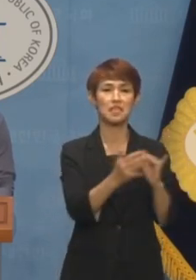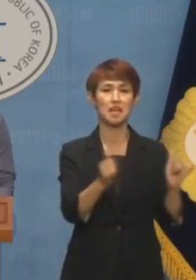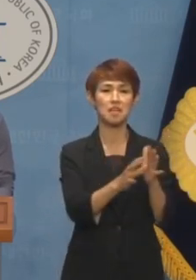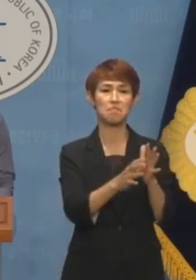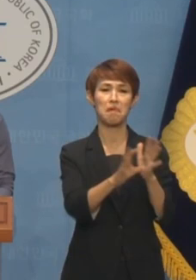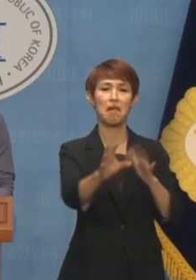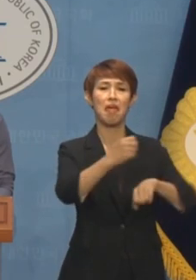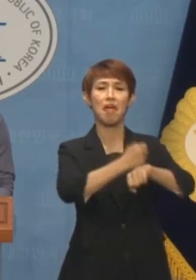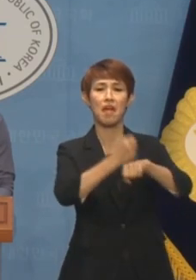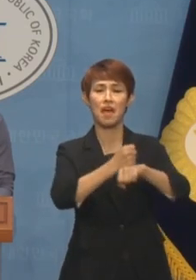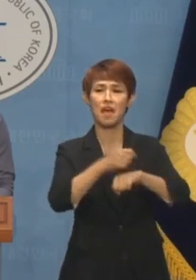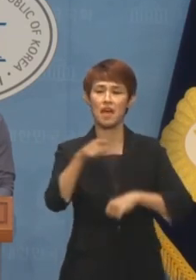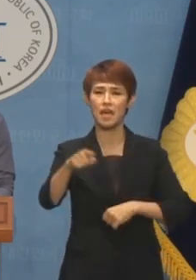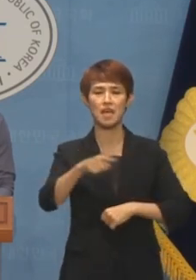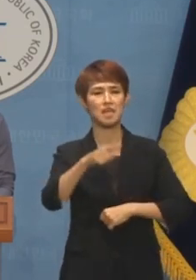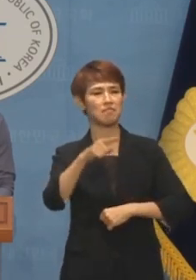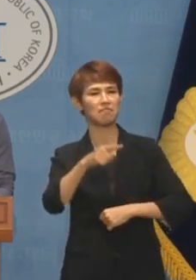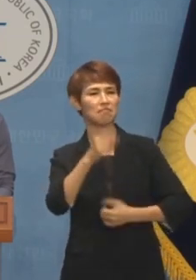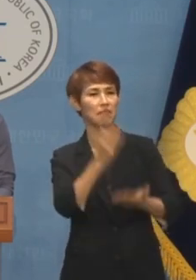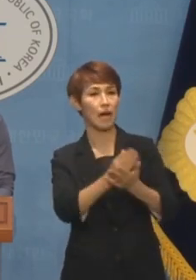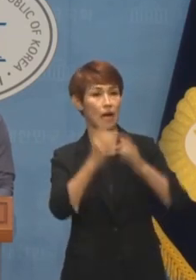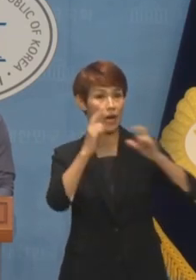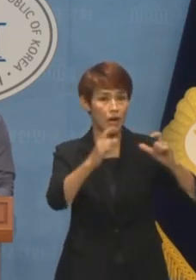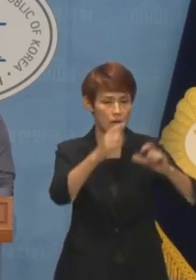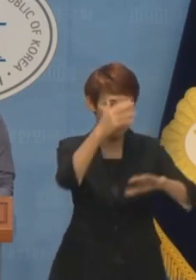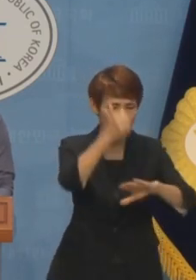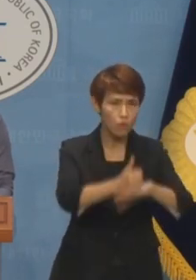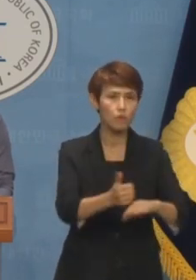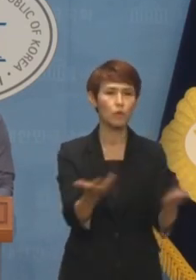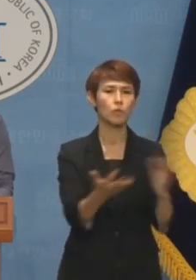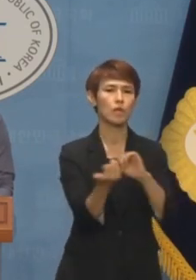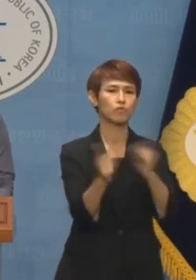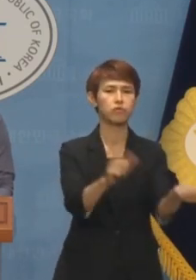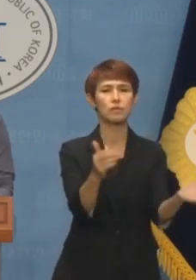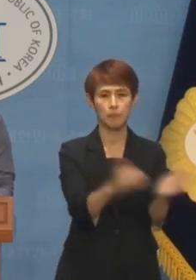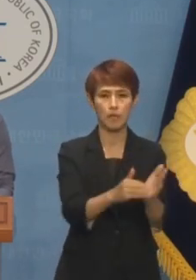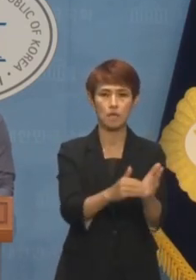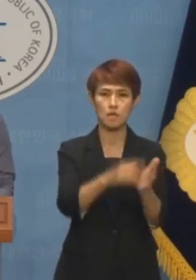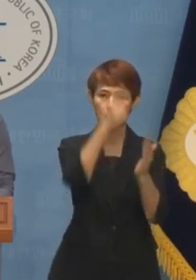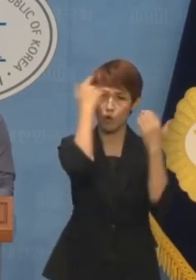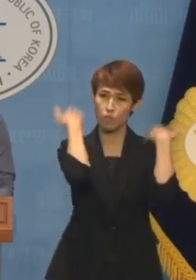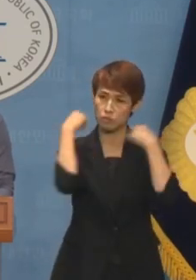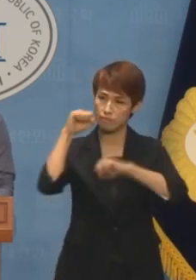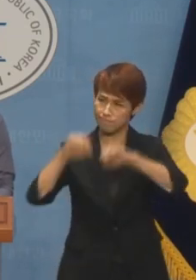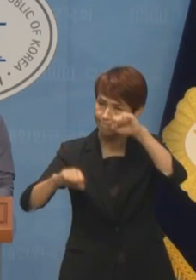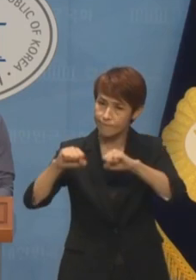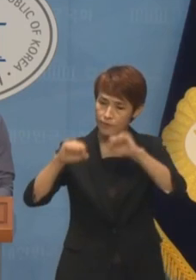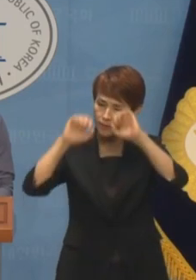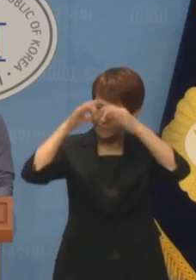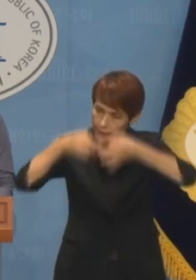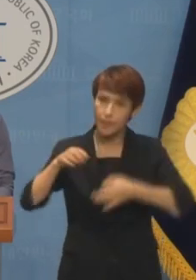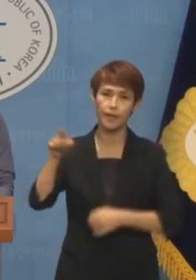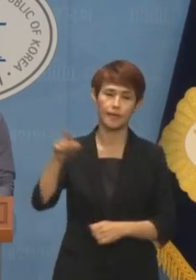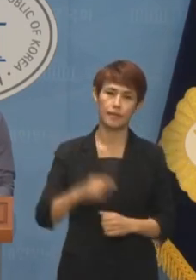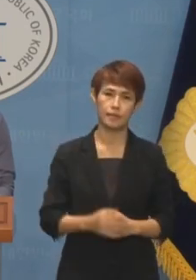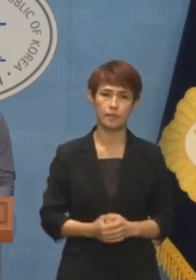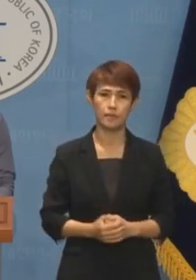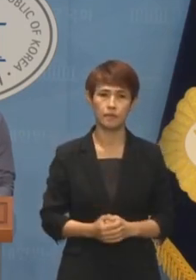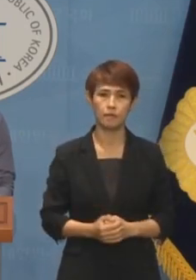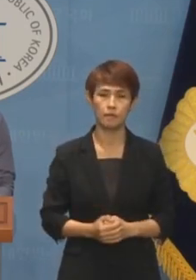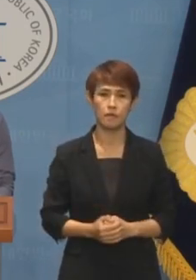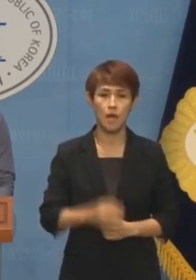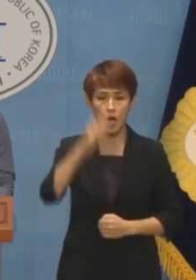건폭몰이로 우리 노동자들을 죽음으로까지 내몰았던 현 정부의 행태부터 돌아보십시오.